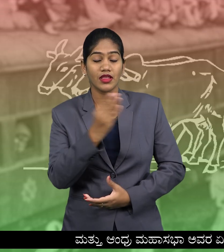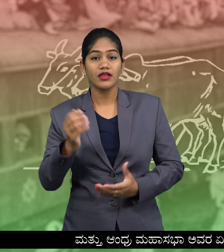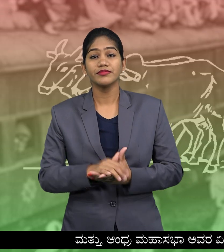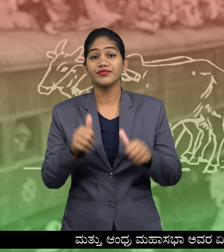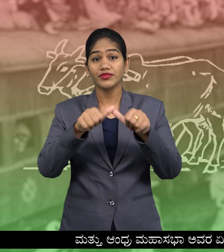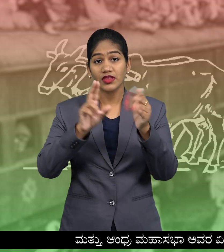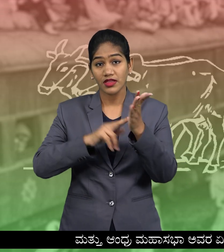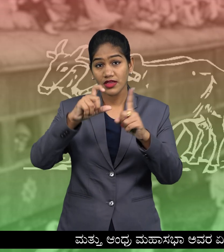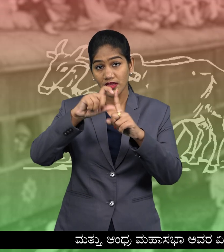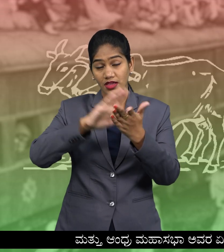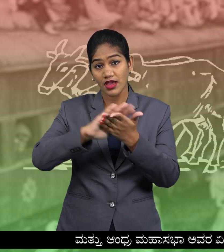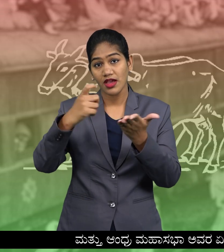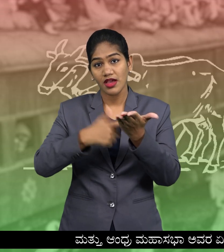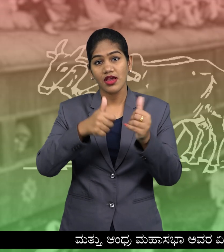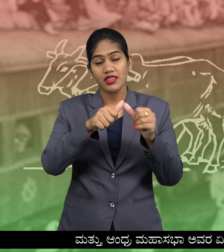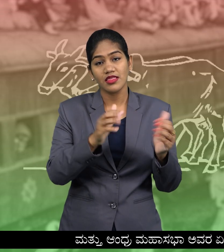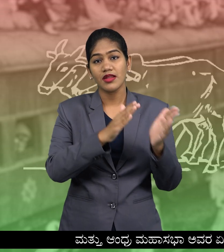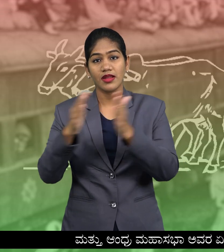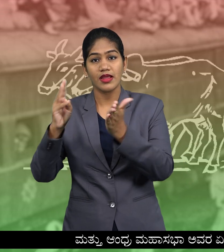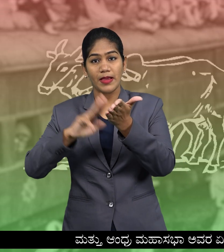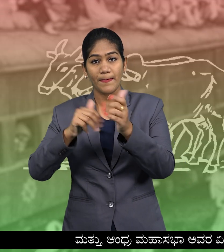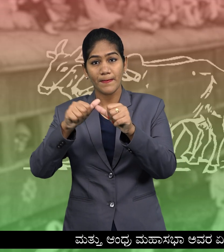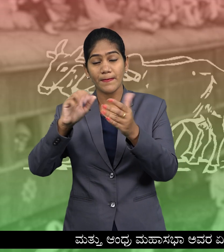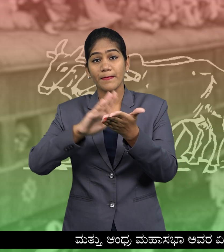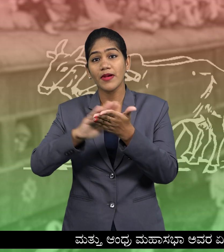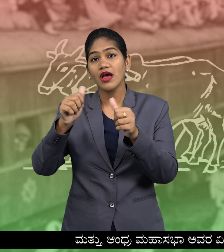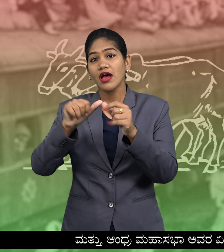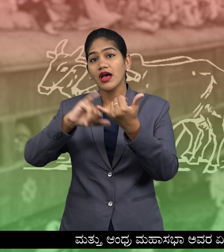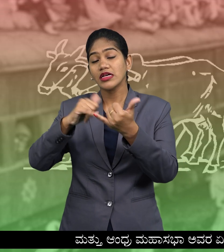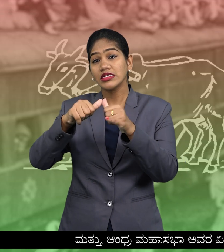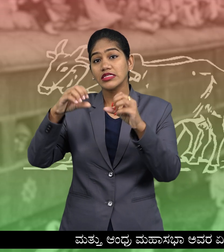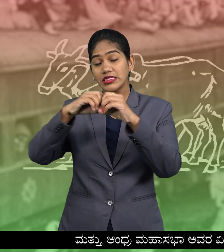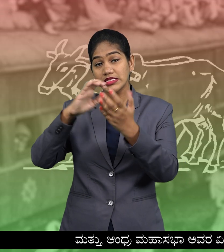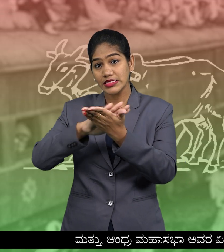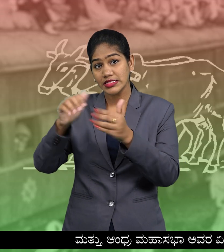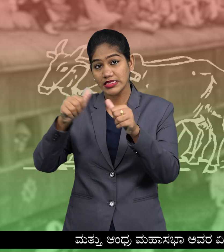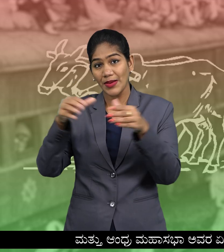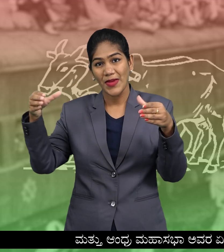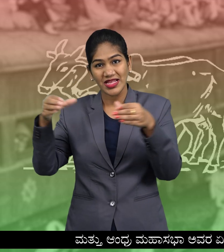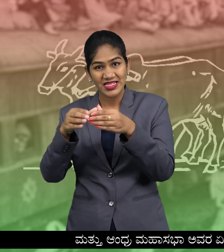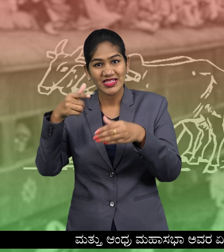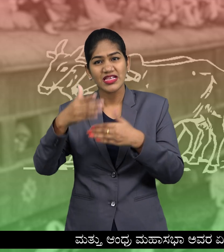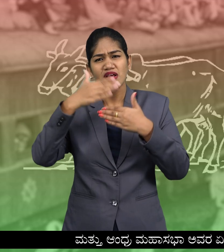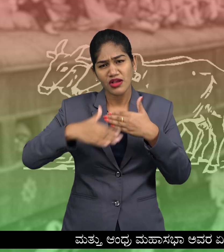ಮತ್ತು ಆಂಧ್ರ ಮಹಾಸಭಾ ಅವರ ಏಕತೆಗಾಗಿ ಹೋರಾಟವನ್ನು ಮುಂದುವರಿಸಿತು.